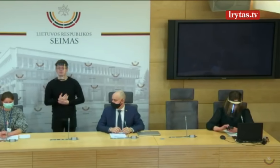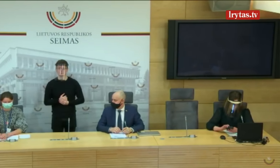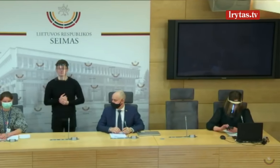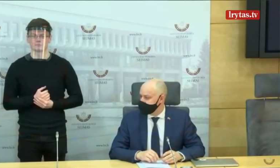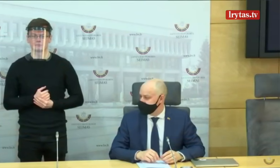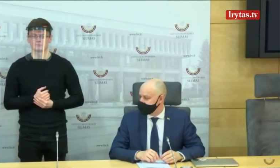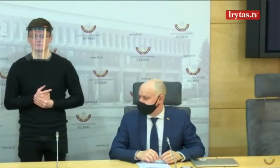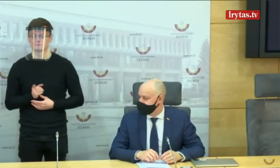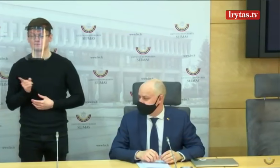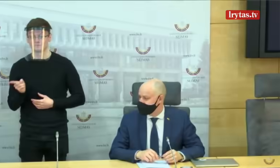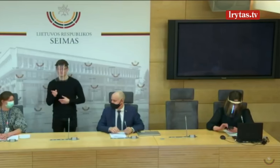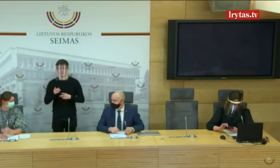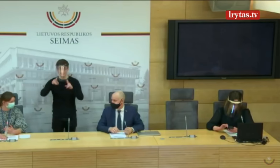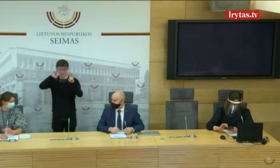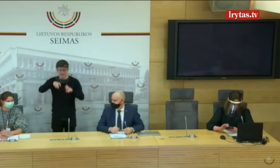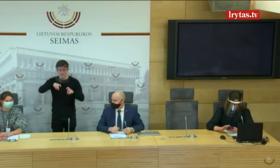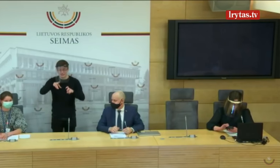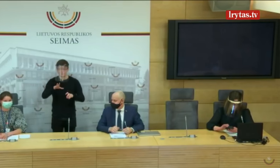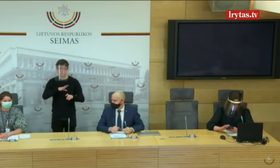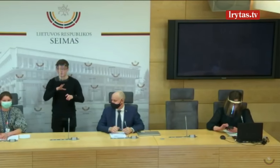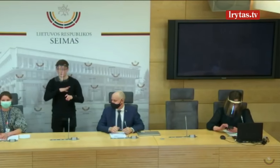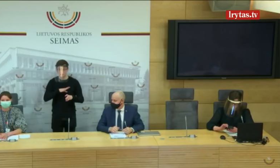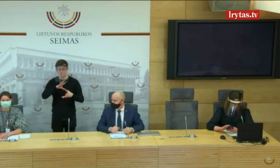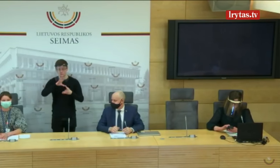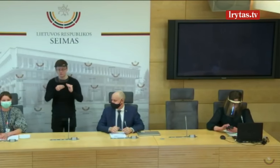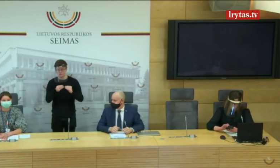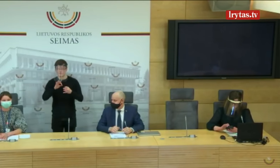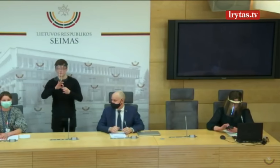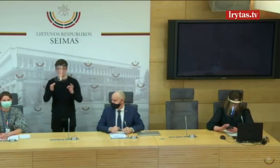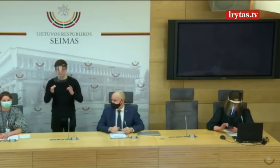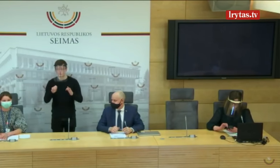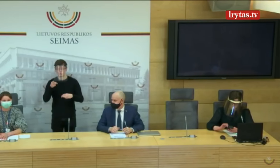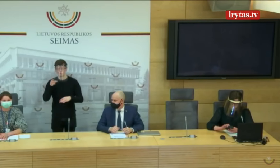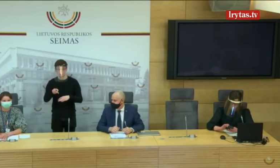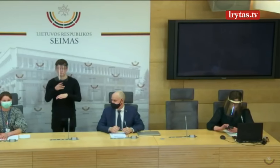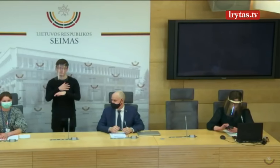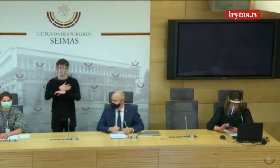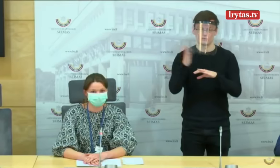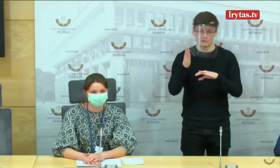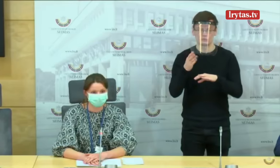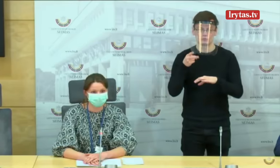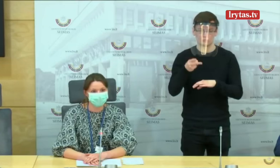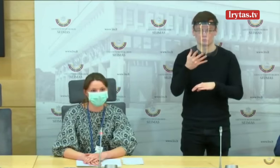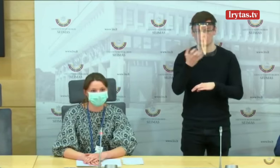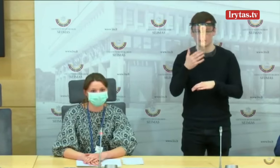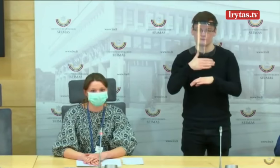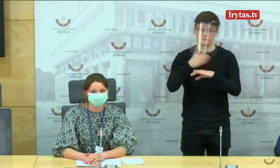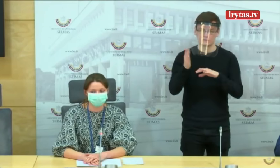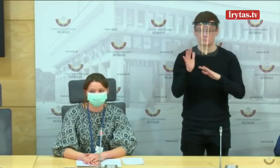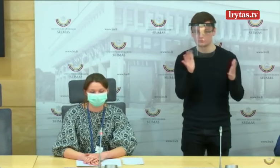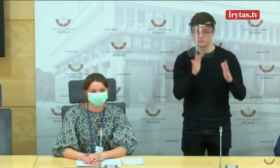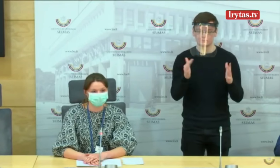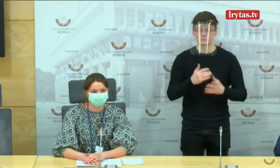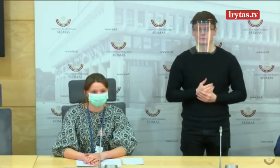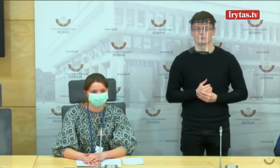Taip, tai tyrimų buvo atlikta, aš tikslaus skaičius negalėčiau pasakyti, bet tikrai virš 2500 tyrimų ir